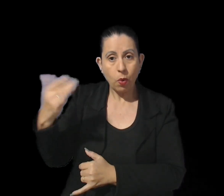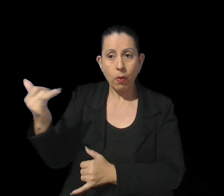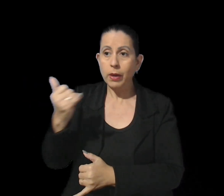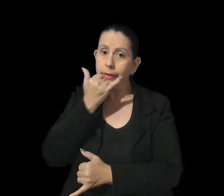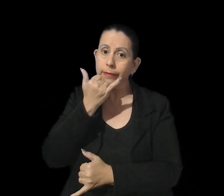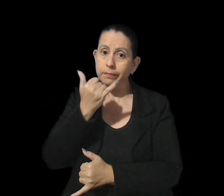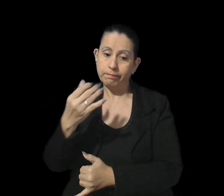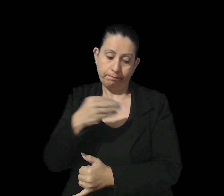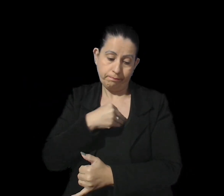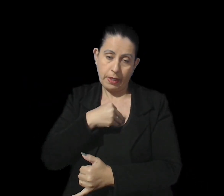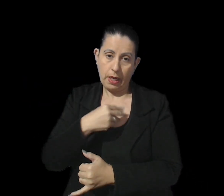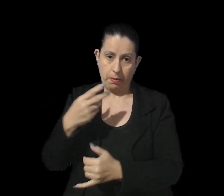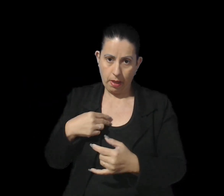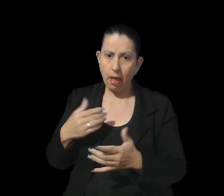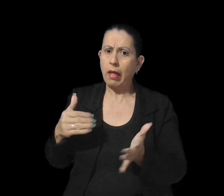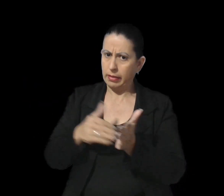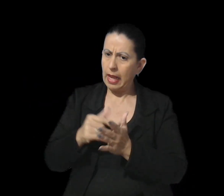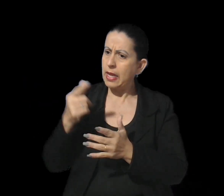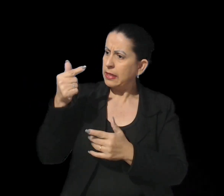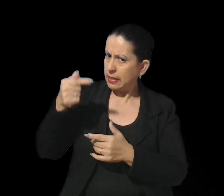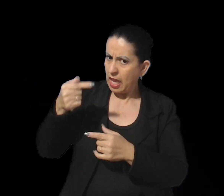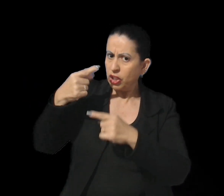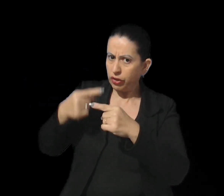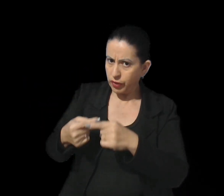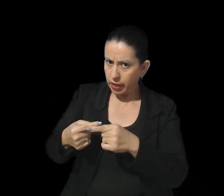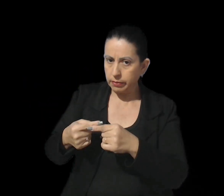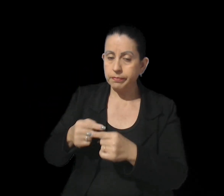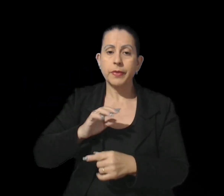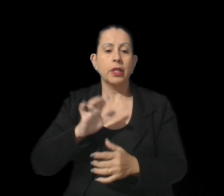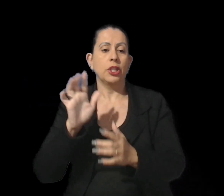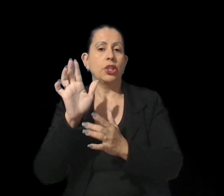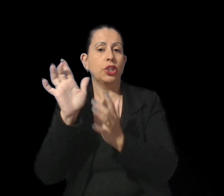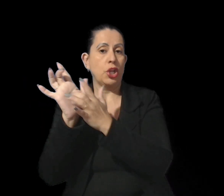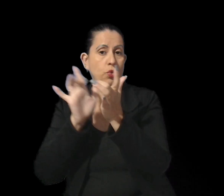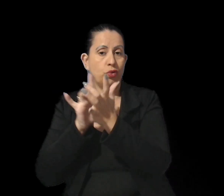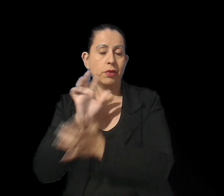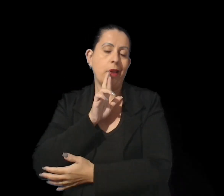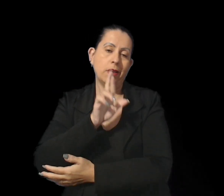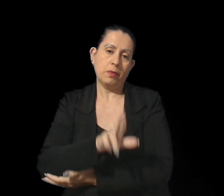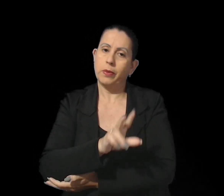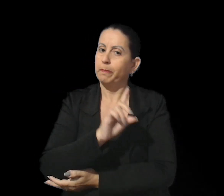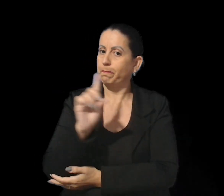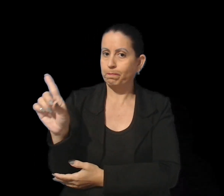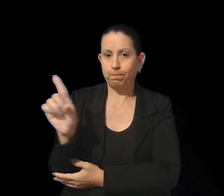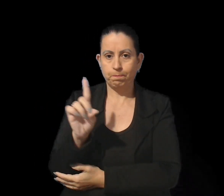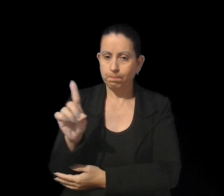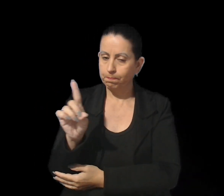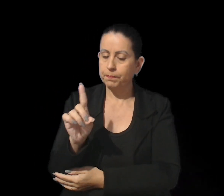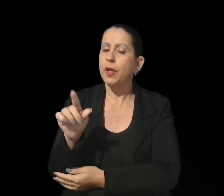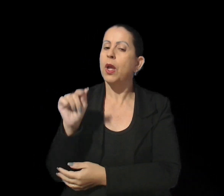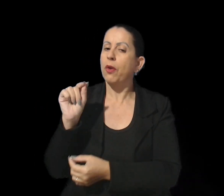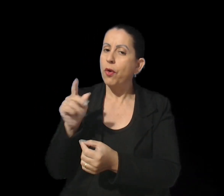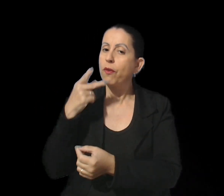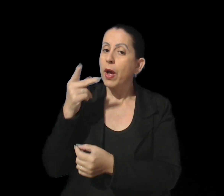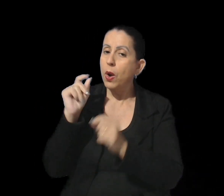Até 7 vezes? Respondeu-lhe então Jesus: Não, vos digo que perdoeis